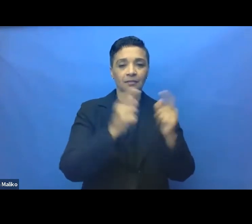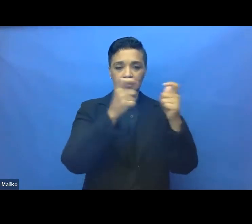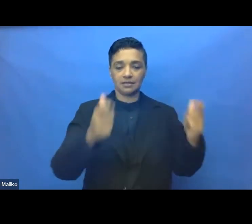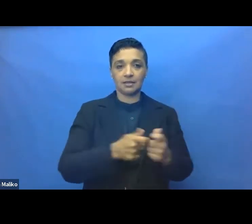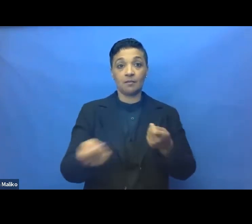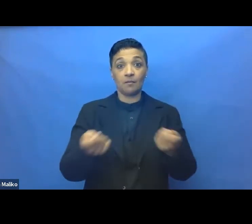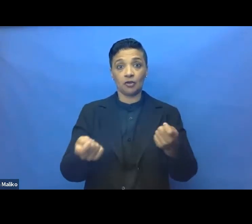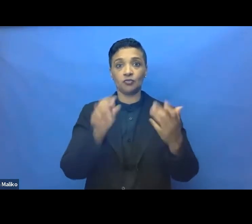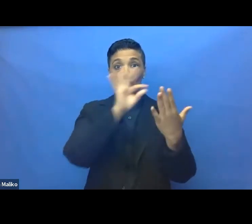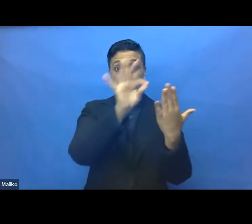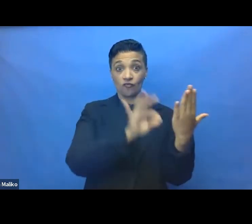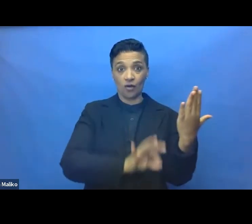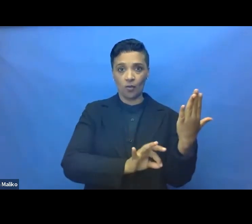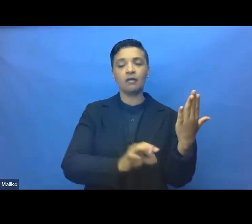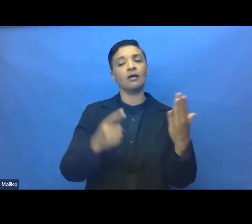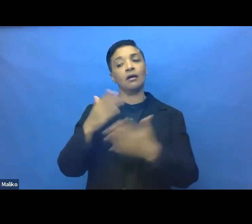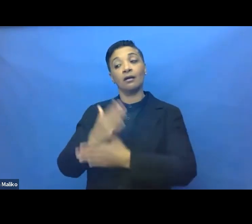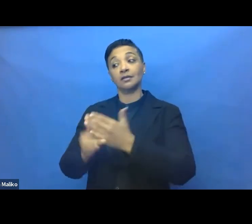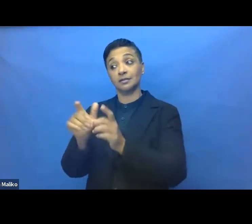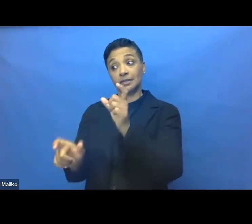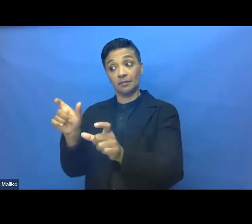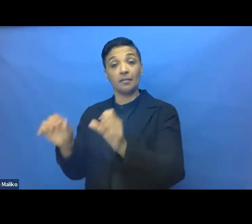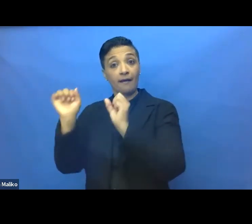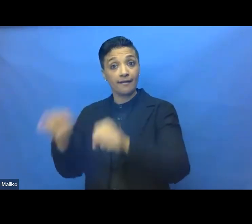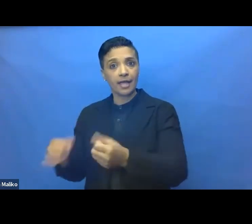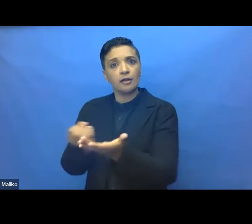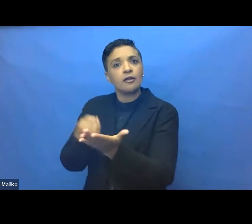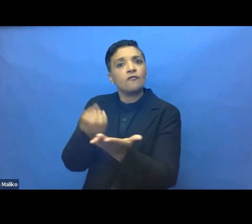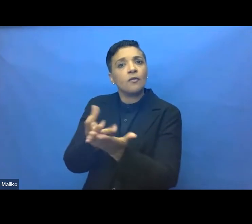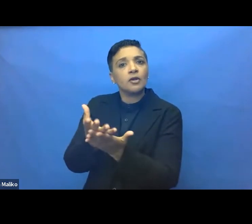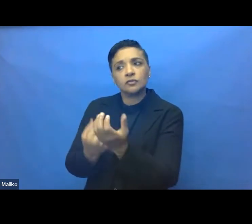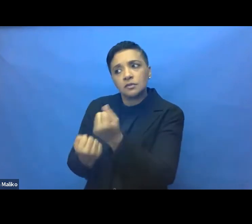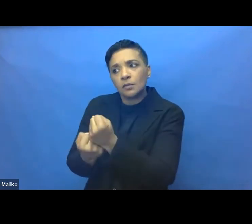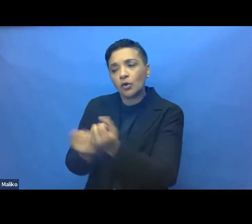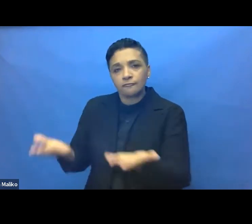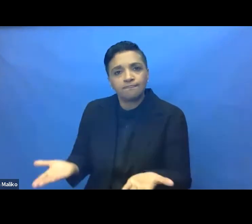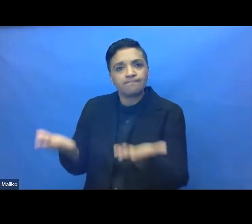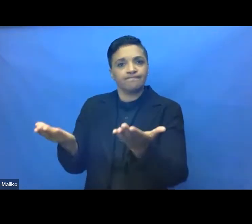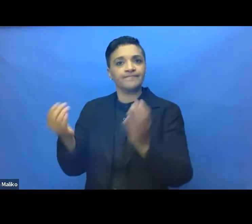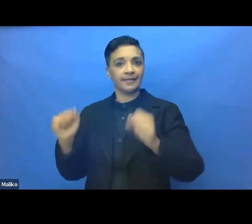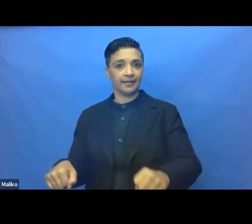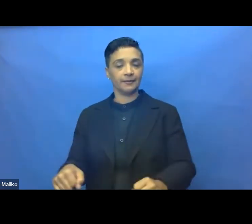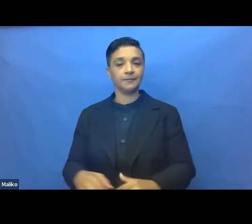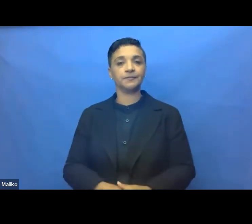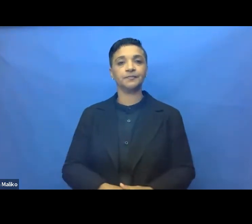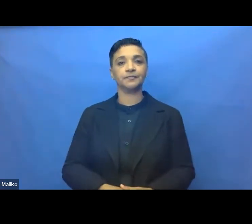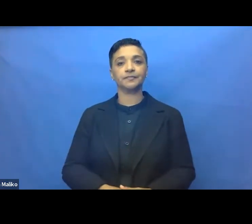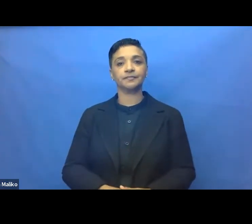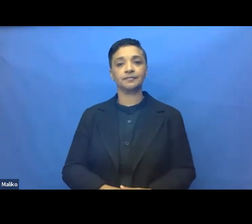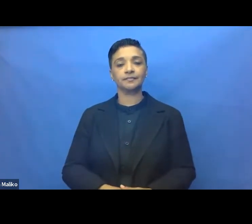Sensitive Resilience, nous avons aidé à intégrer des approches fondées sur l'égalité des